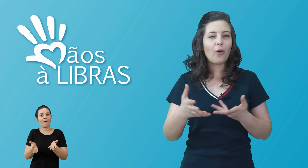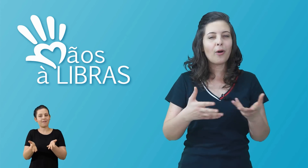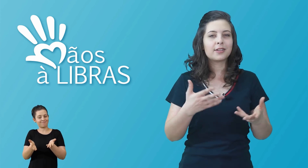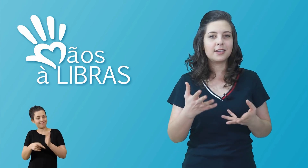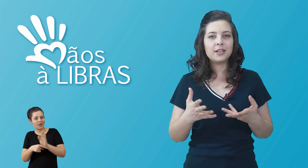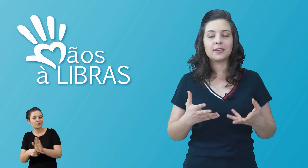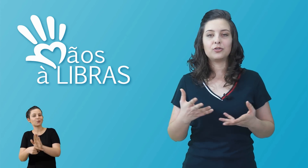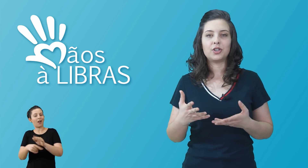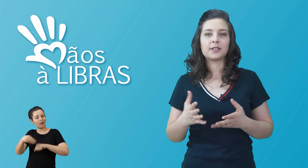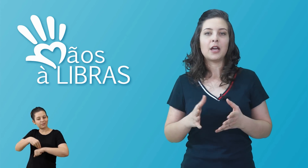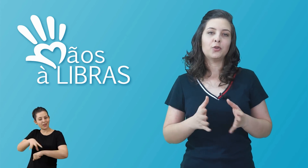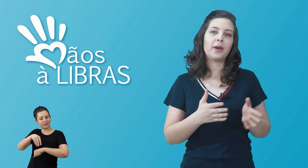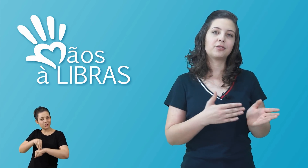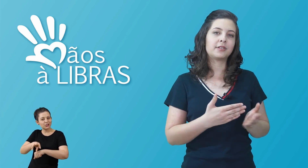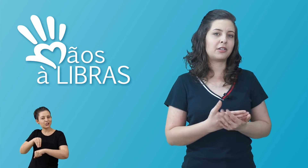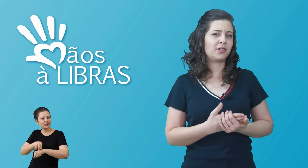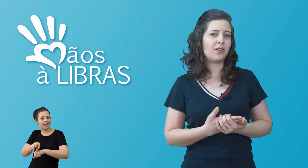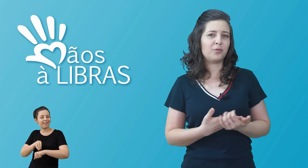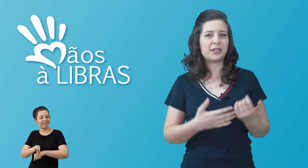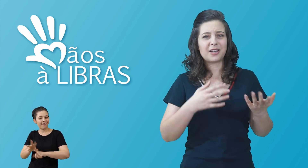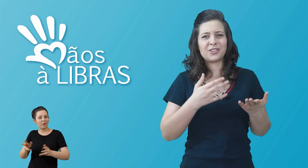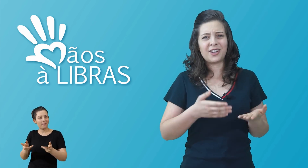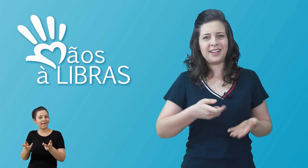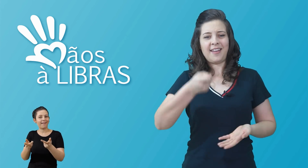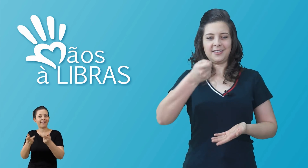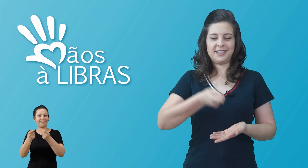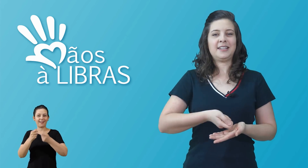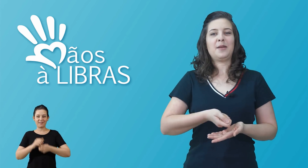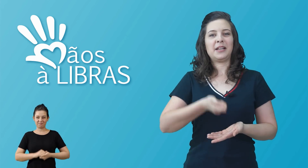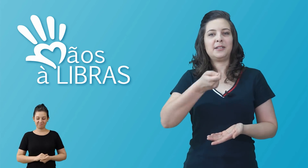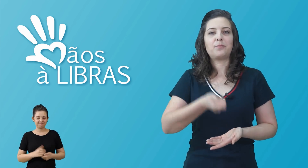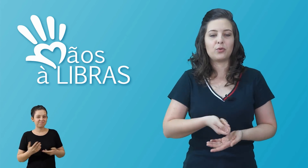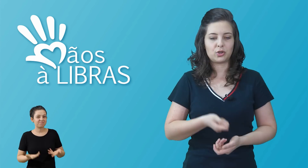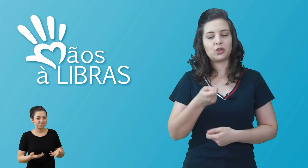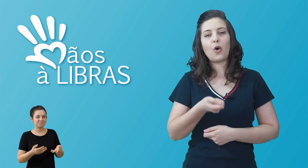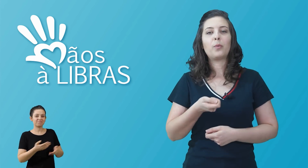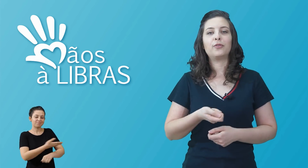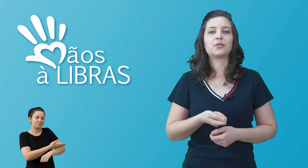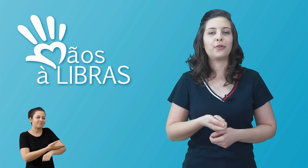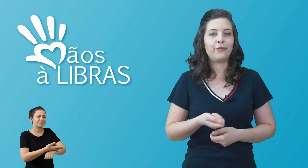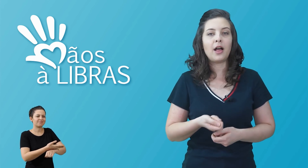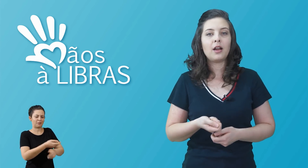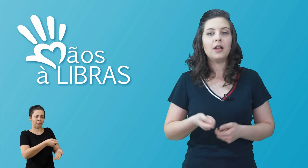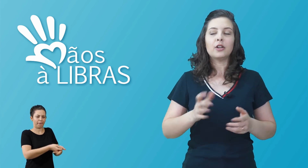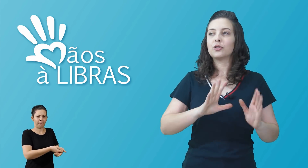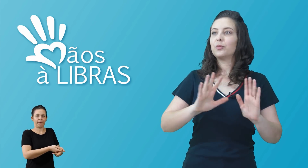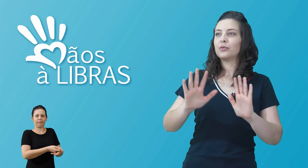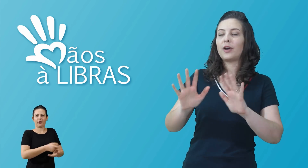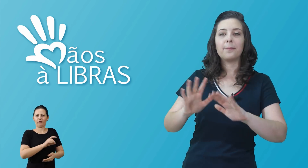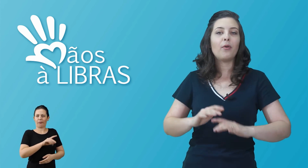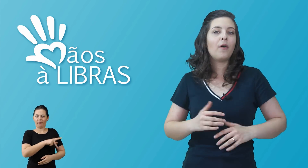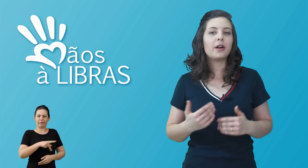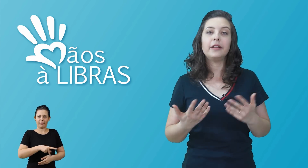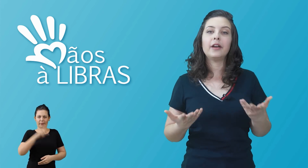dando toques ali, dando dicas. No método tradicional, o método tradicional ele é mais imposto, só o professor fala, todo